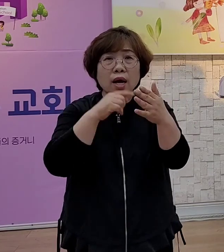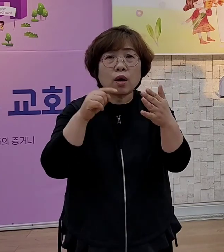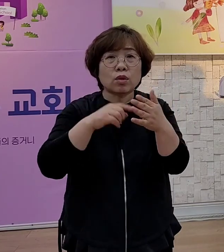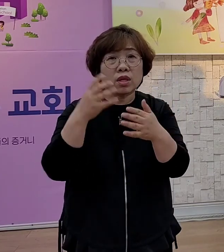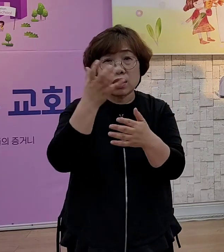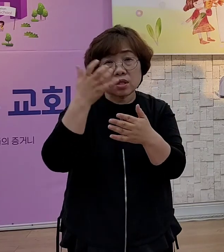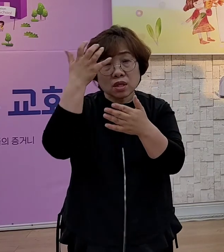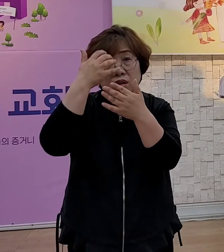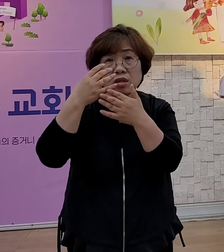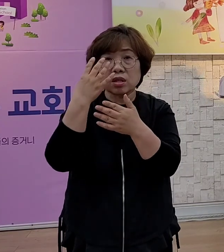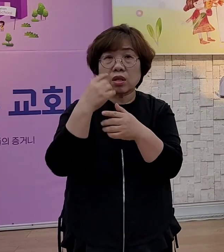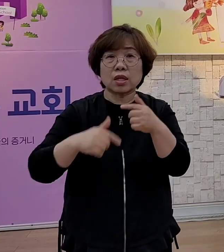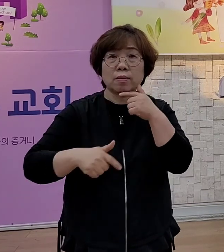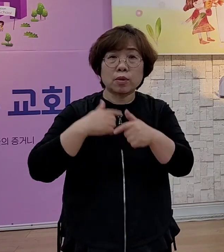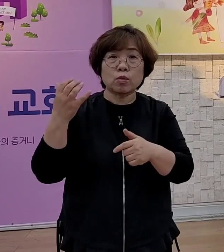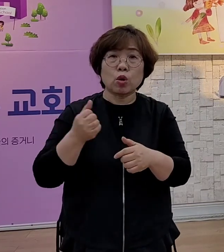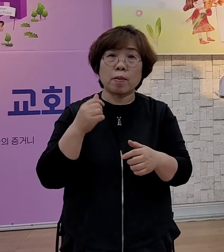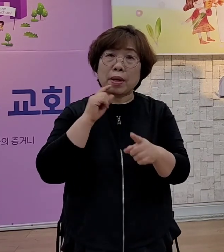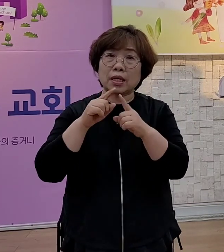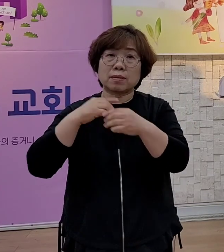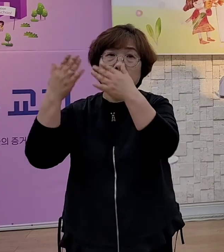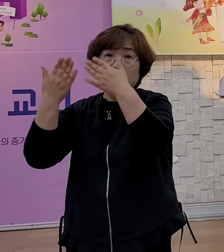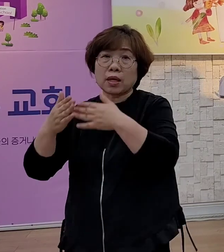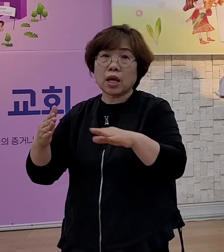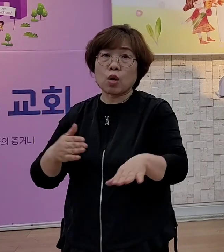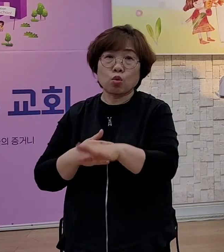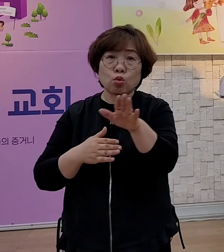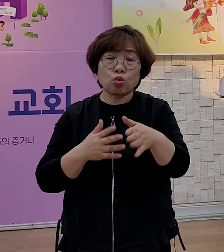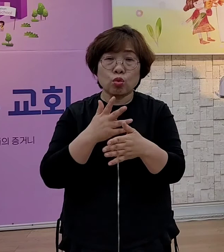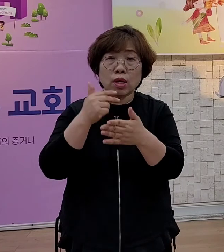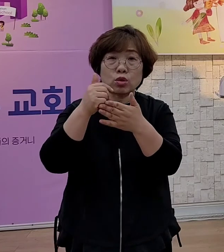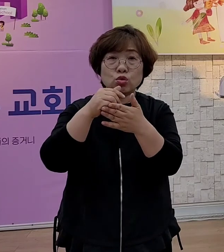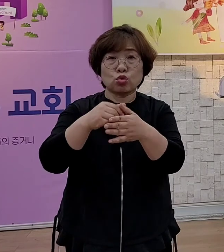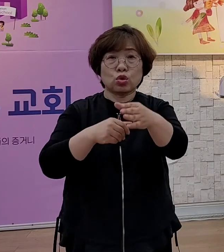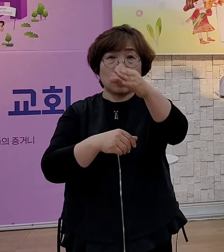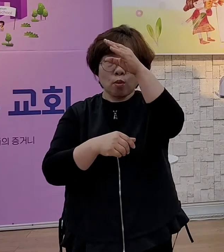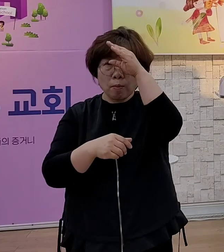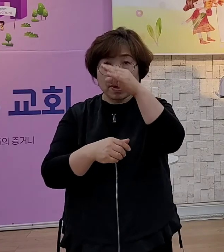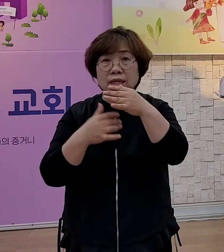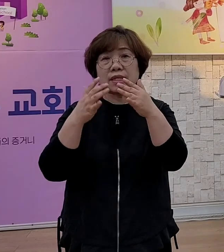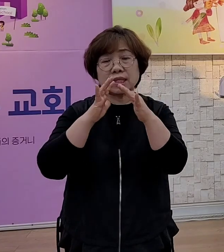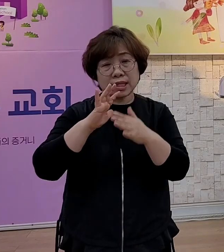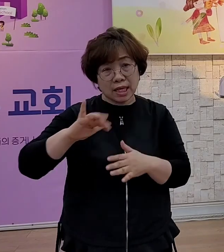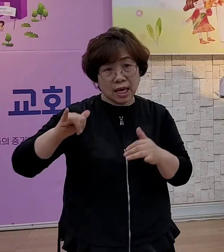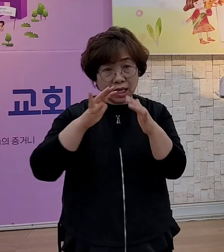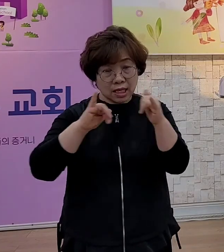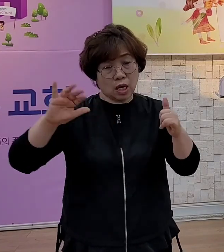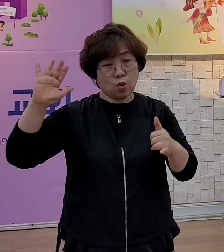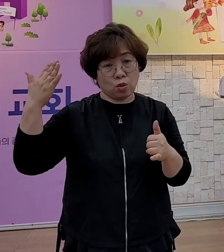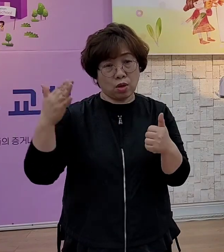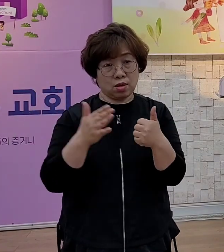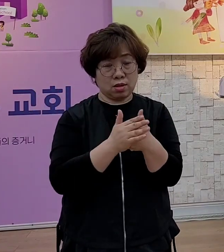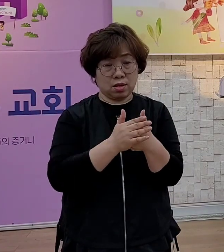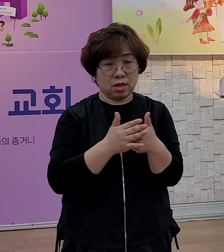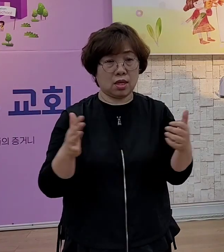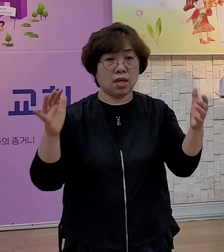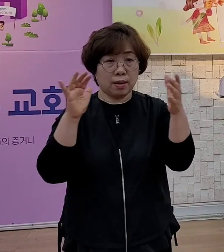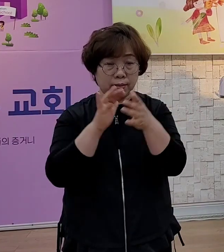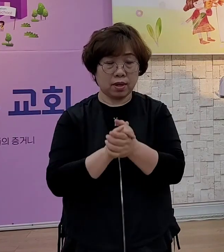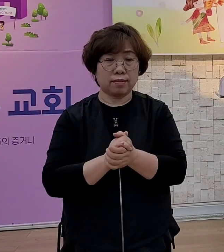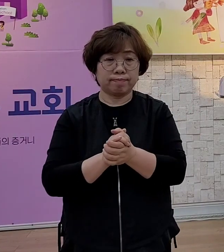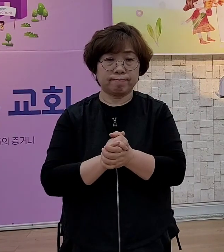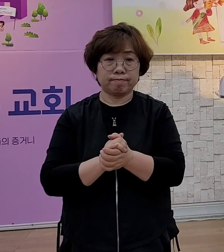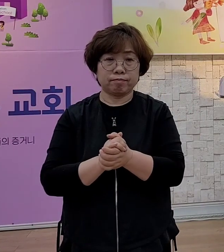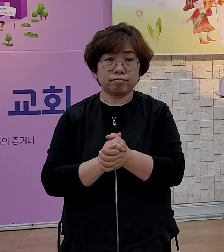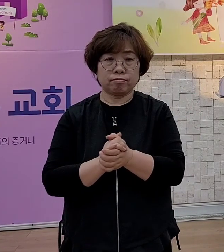환난 가운데서 성령의 기쁨으로 말씀을 받아 우리와 주를 본받은 자가 되었으니. 아멘.